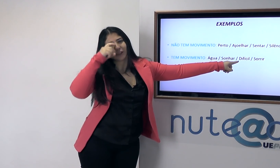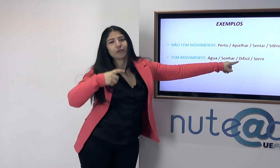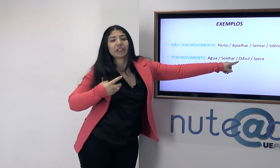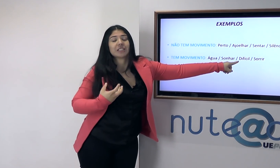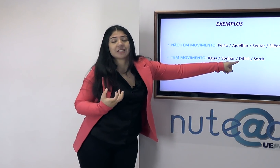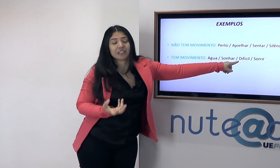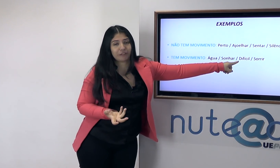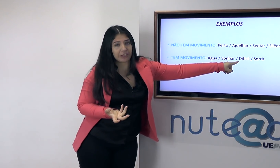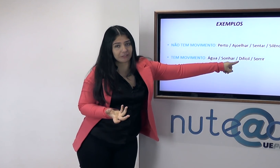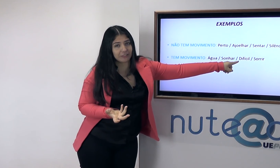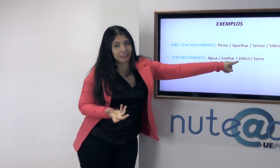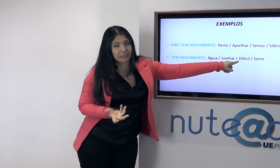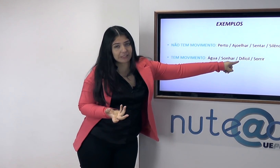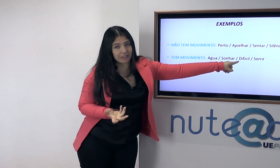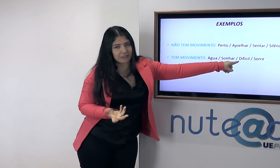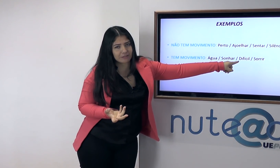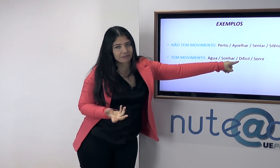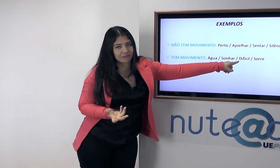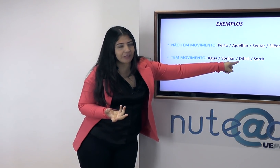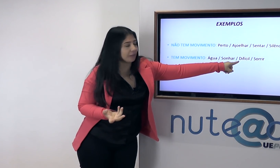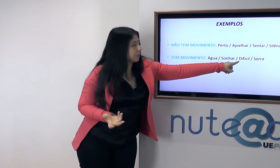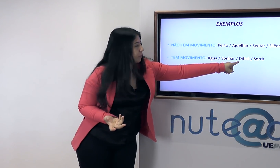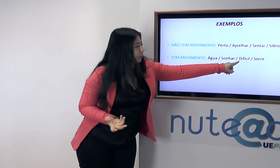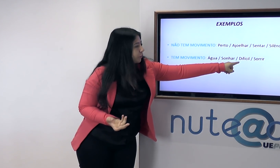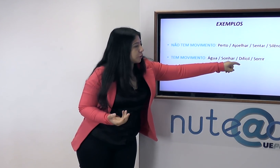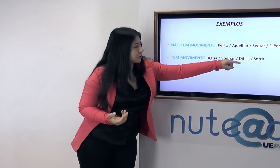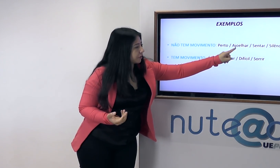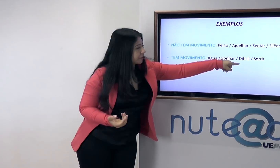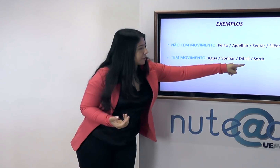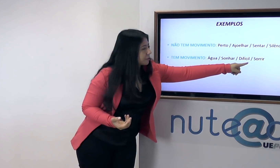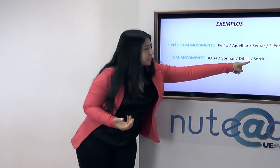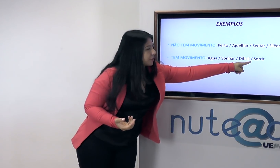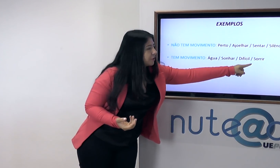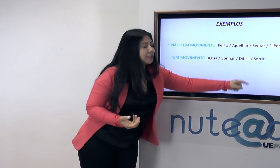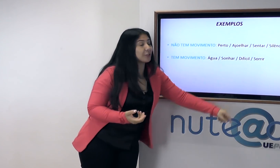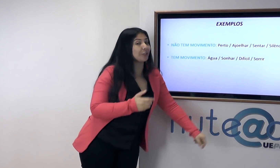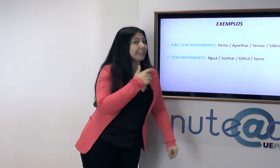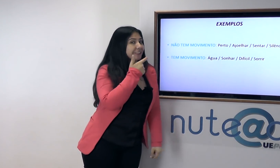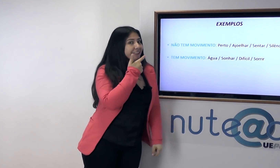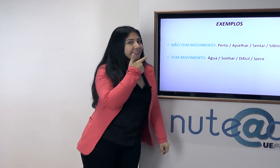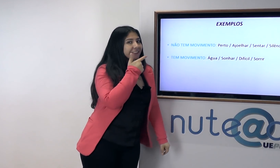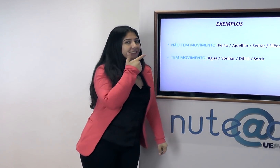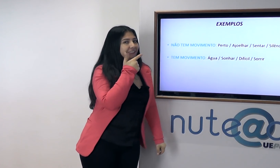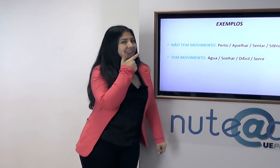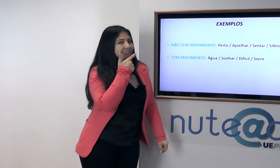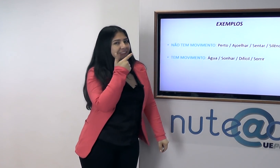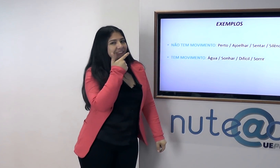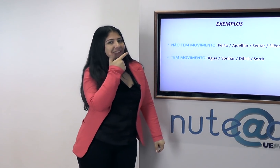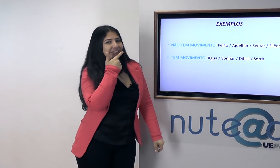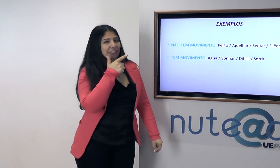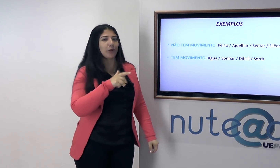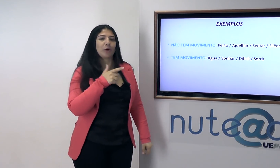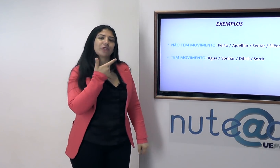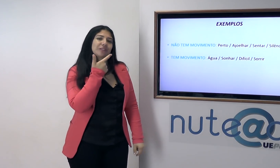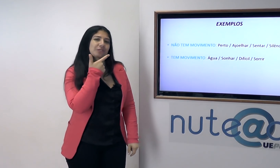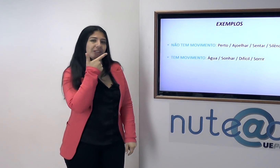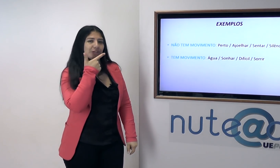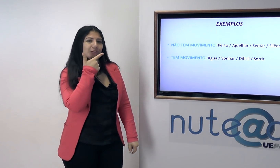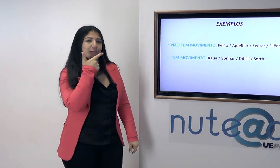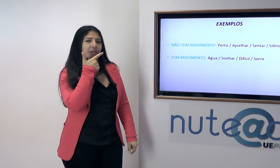não vai ter significado na língua de sinais. Tá? Por isso que tem que ter expressão. Sorrir. Você não pode fazer o sinal de